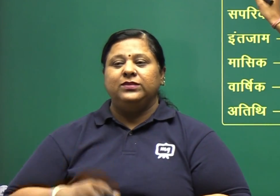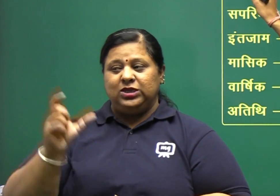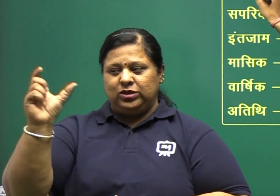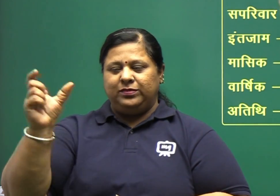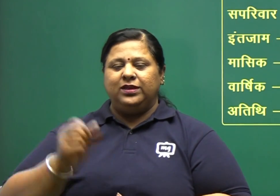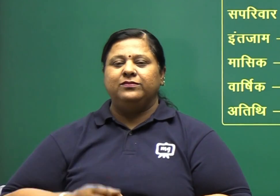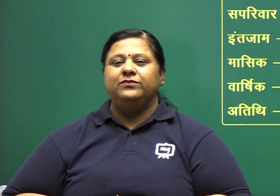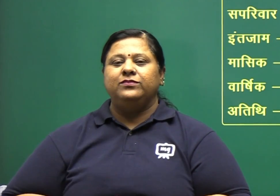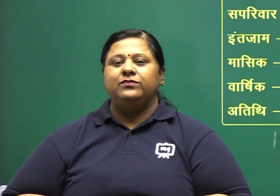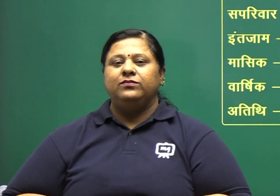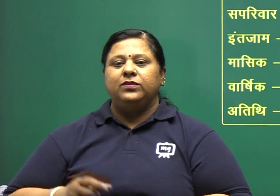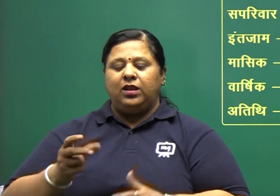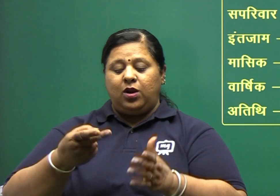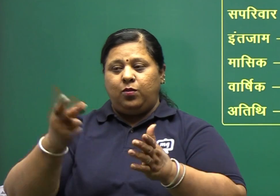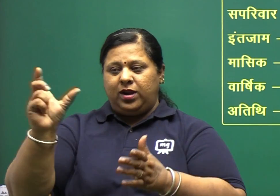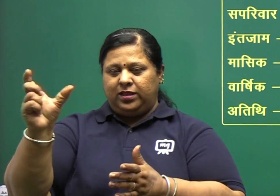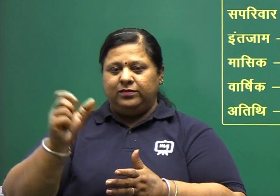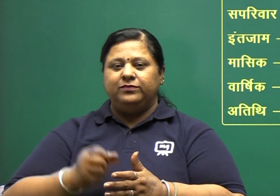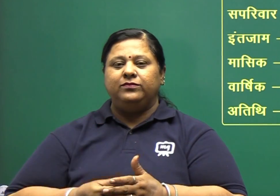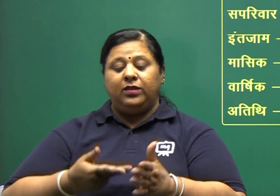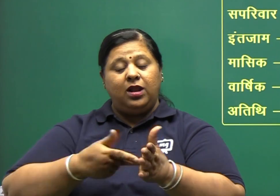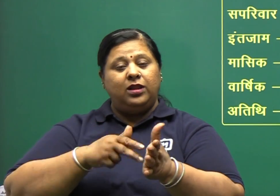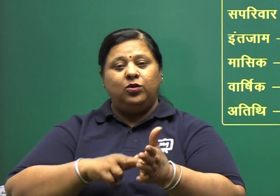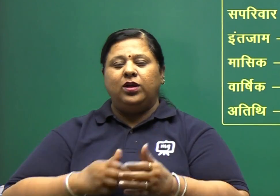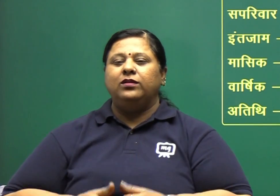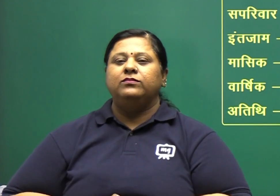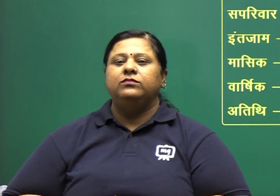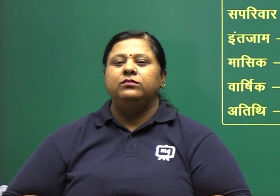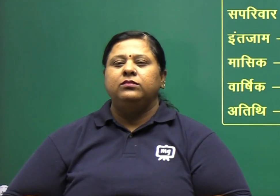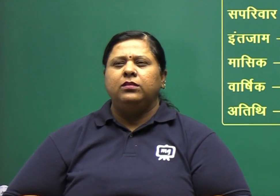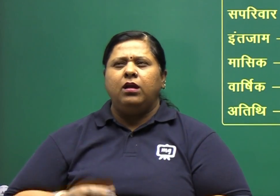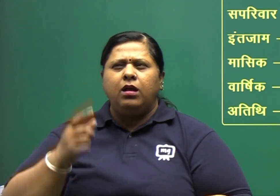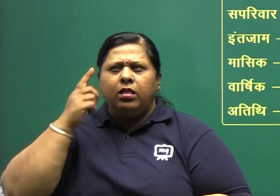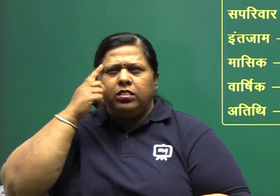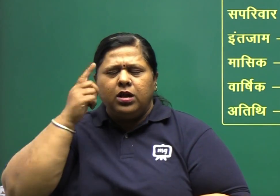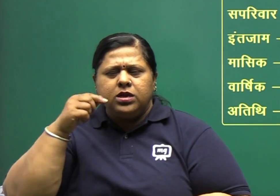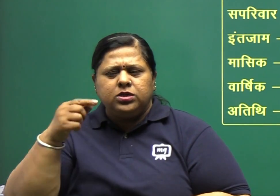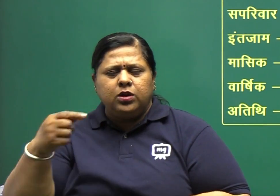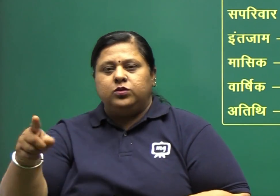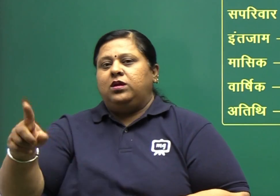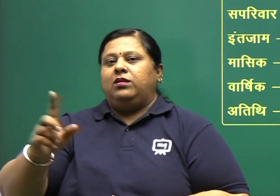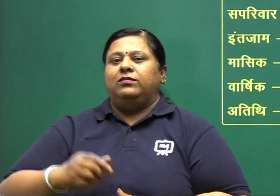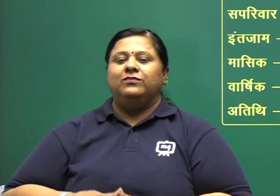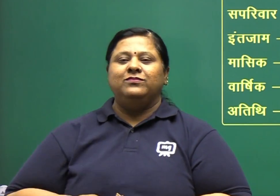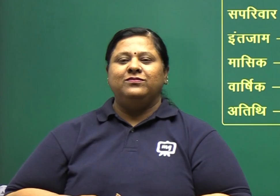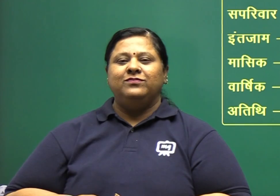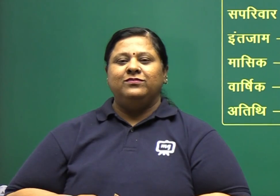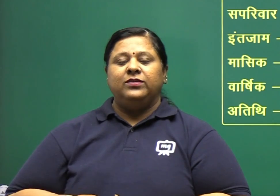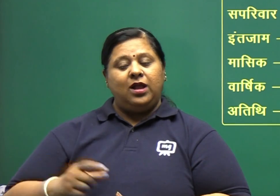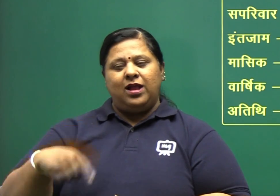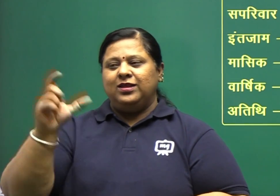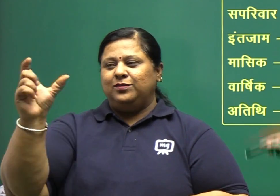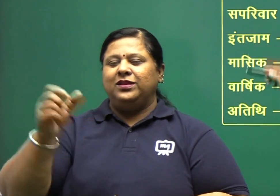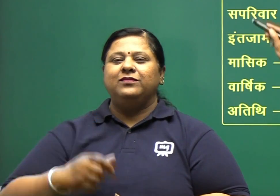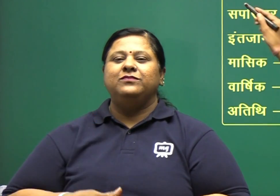शब्द है अनुमानित, अर्थ होगा अंदाज के अनुसार। अगला